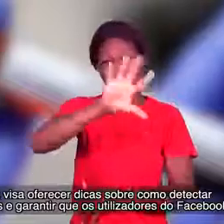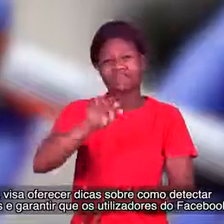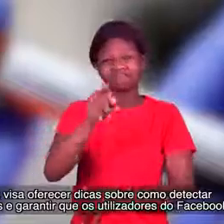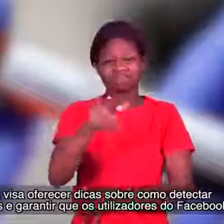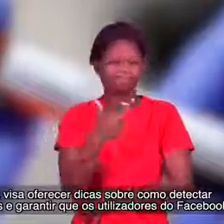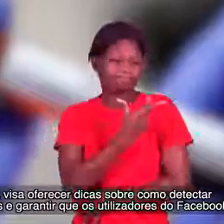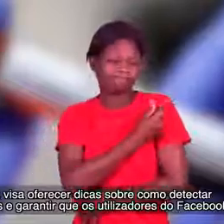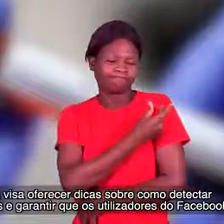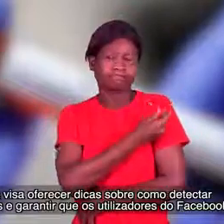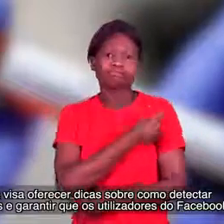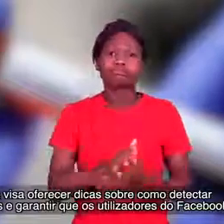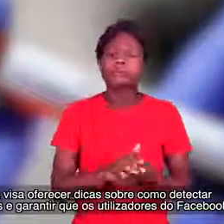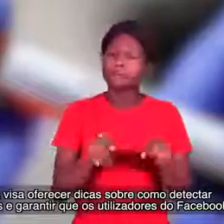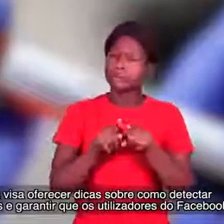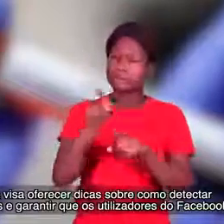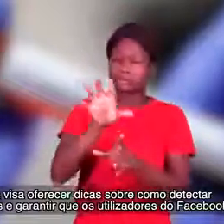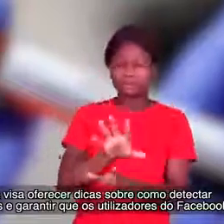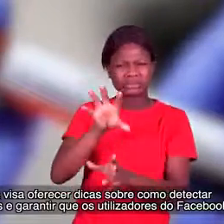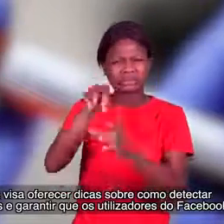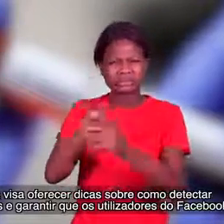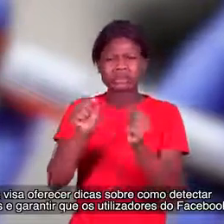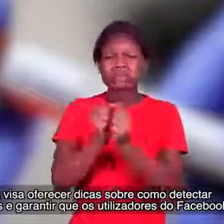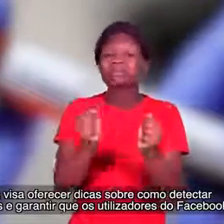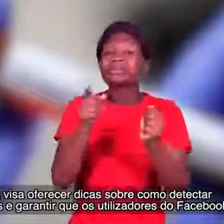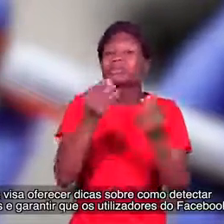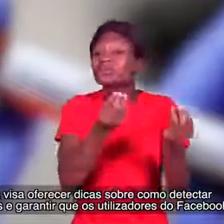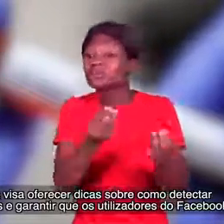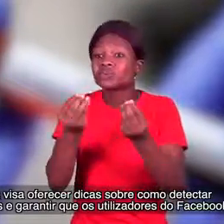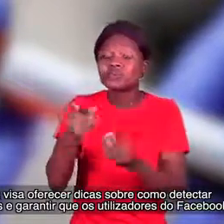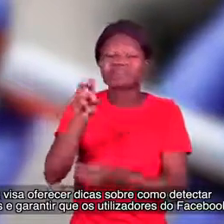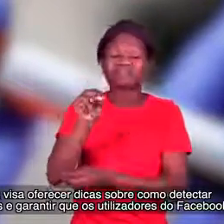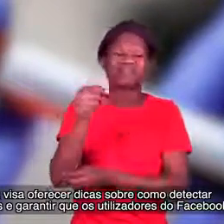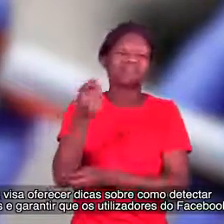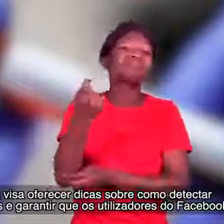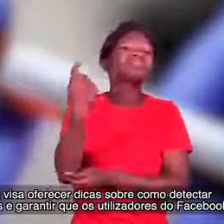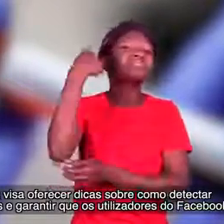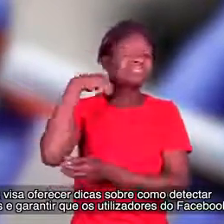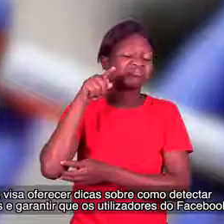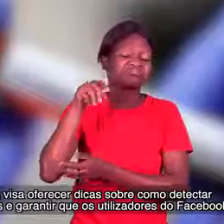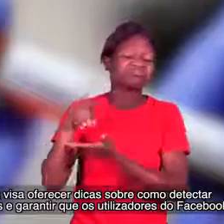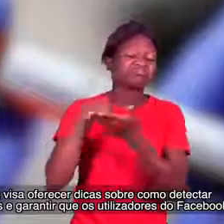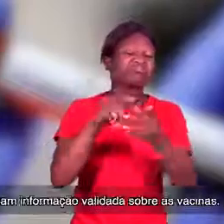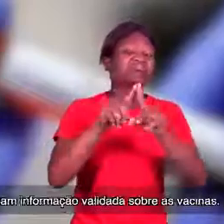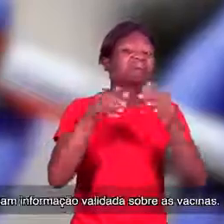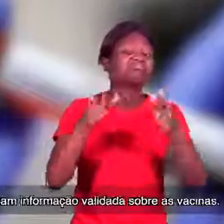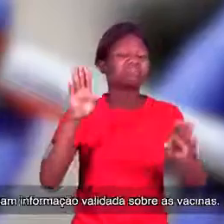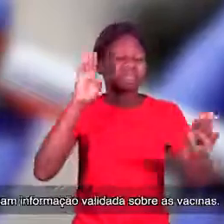iniciativa visa oferecer dicas sobre como detectar notícias falsas e garantir que os utilizadores do Facebook recebam